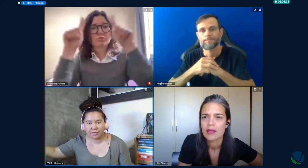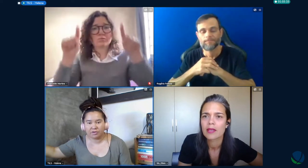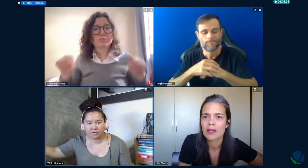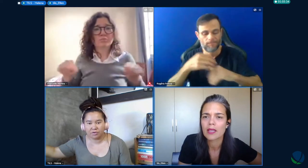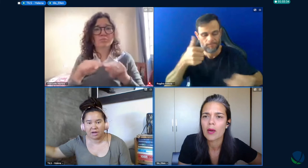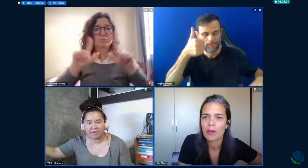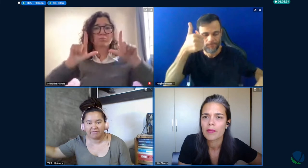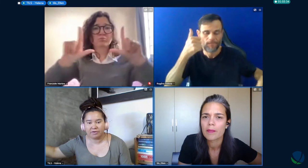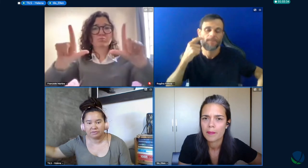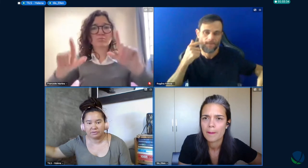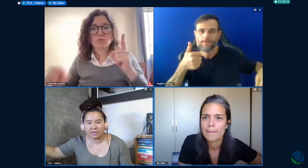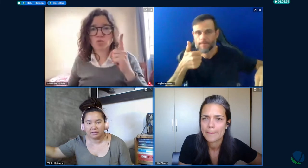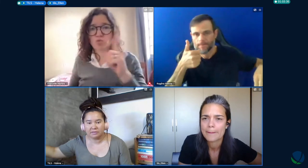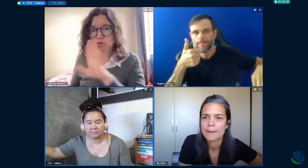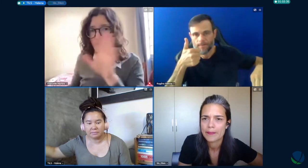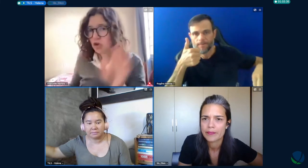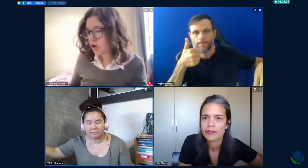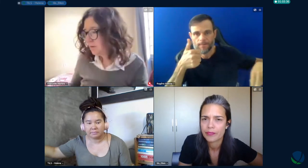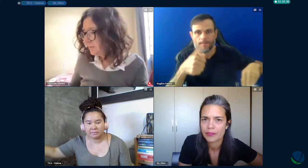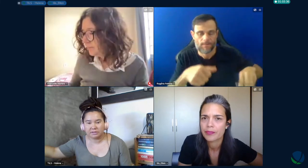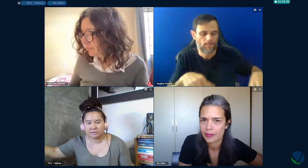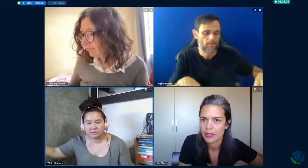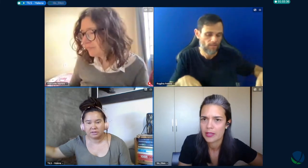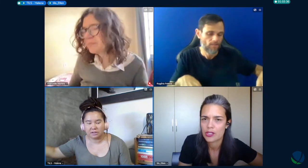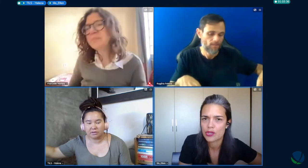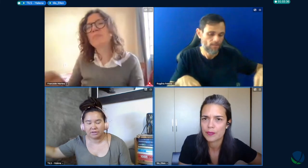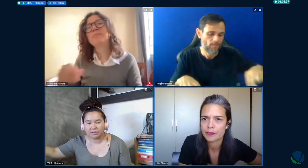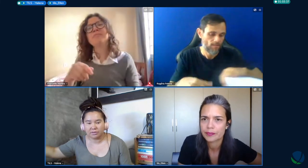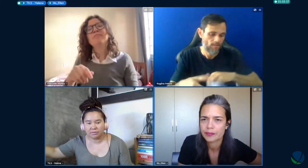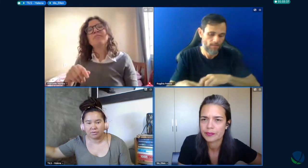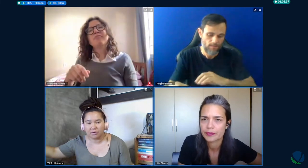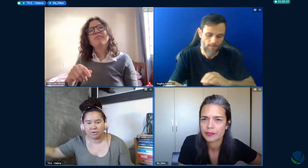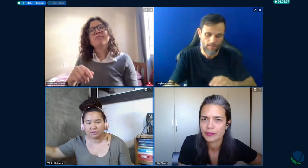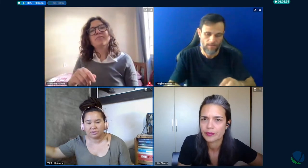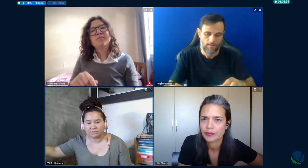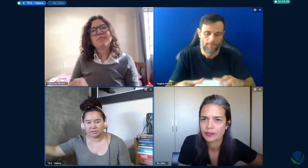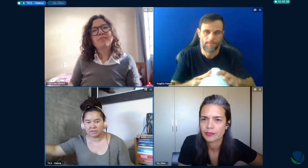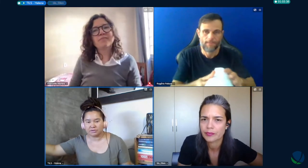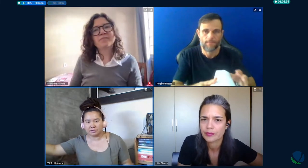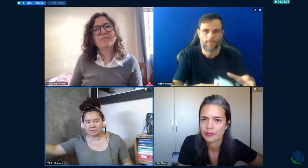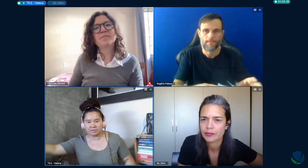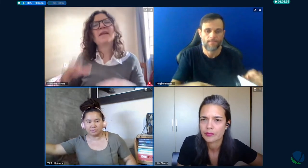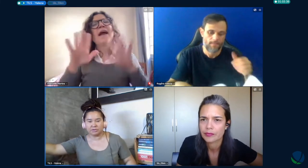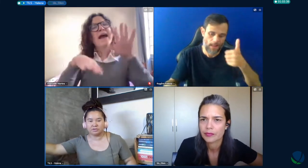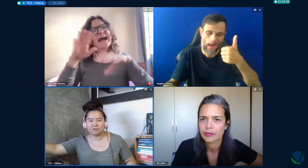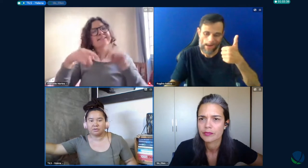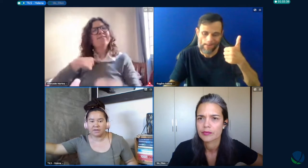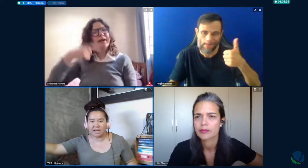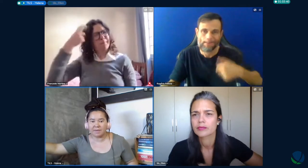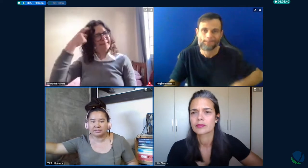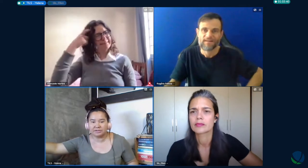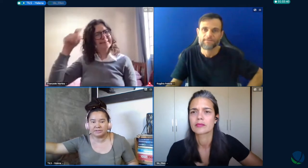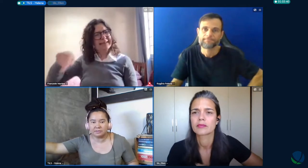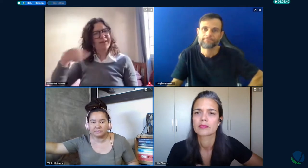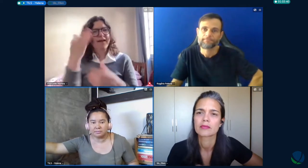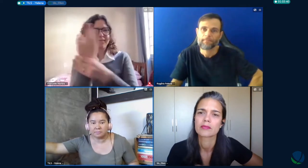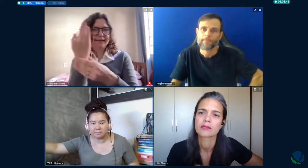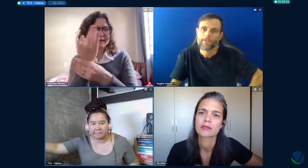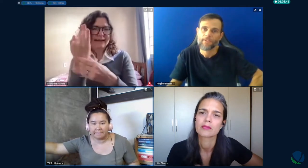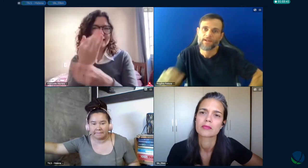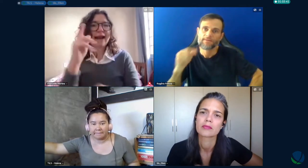Realmente é importante colocar então, uma foto, né? Sim, eu concordo. Acredito que seja importante colocar a imagem, sim.